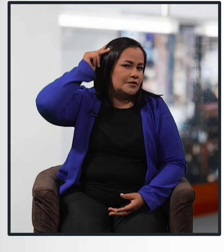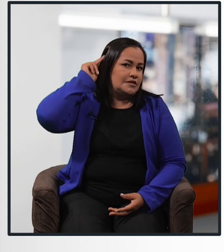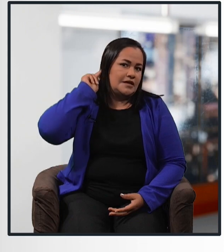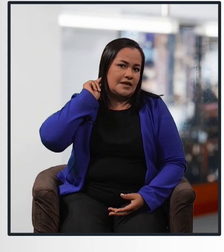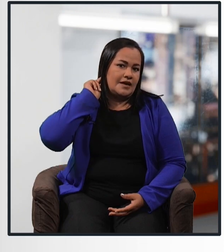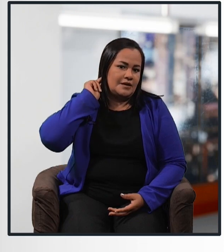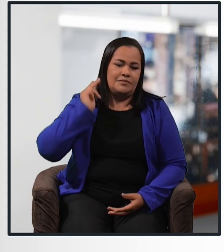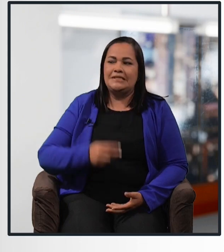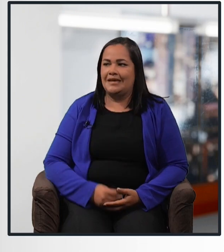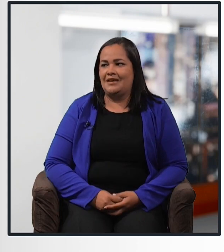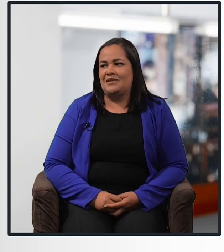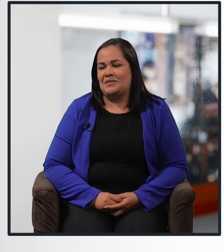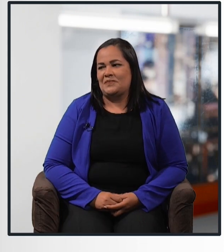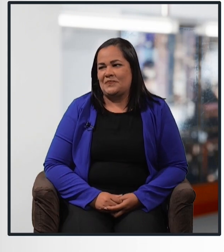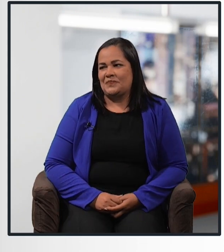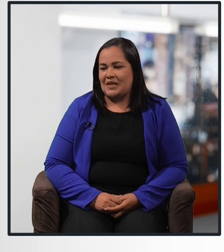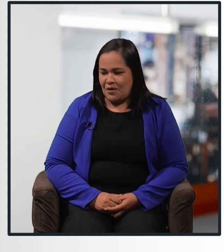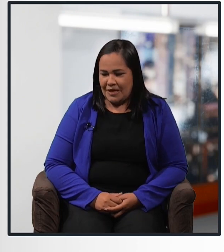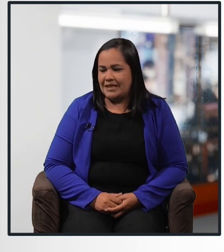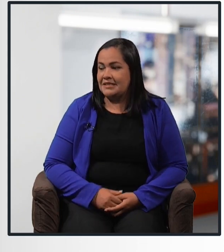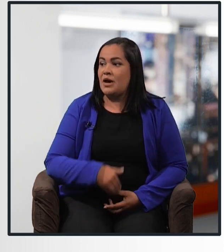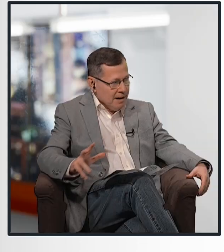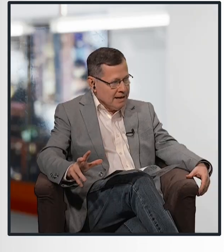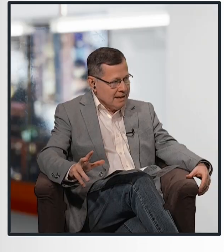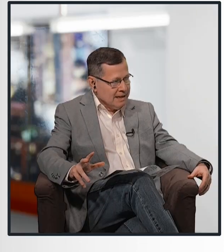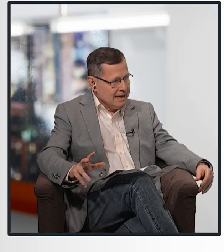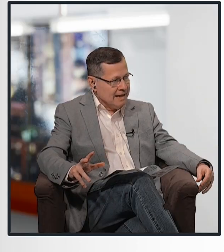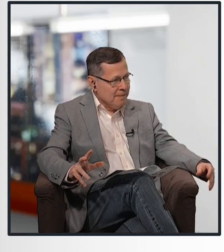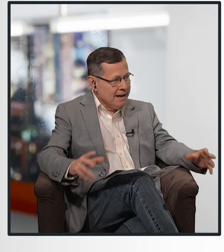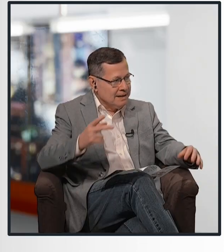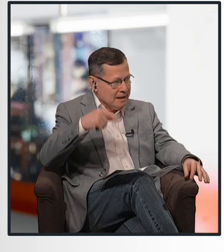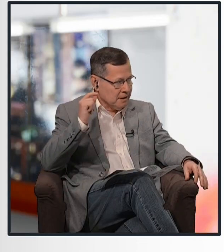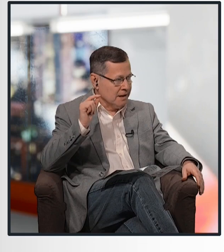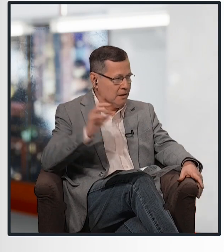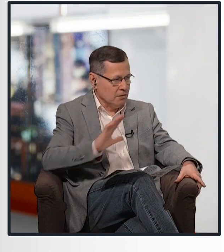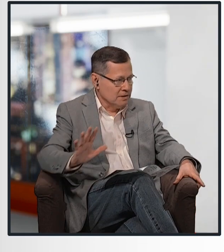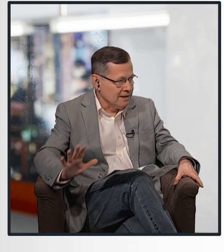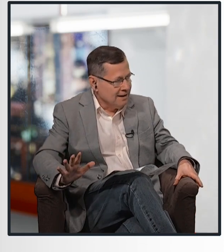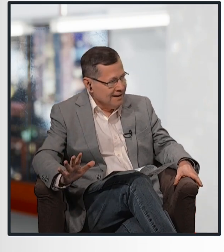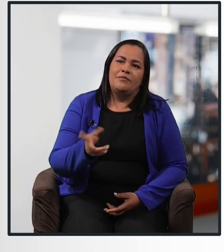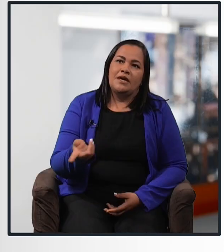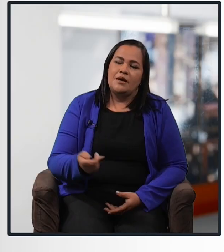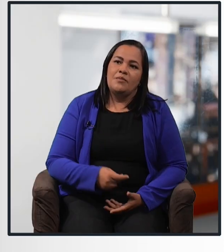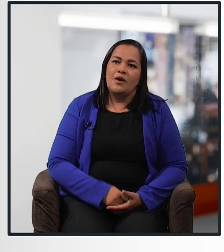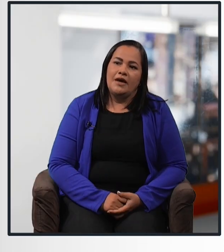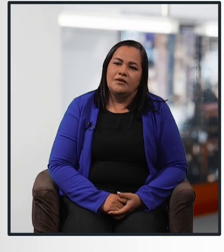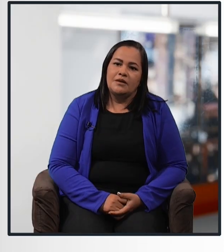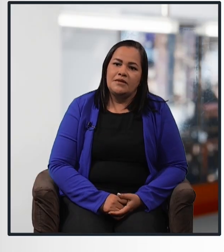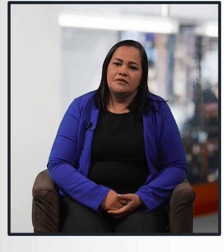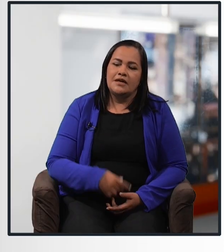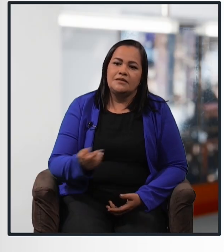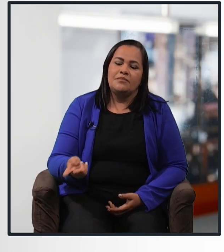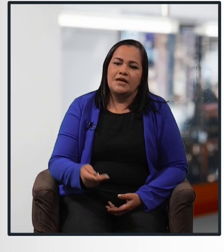Y entonces esta es mi seña. Esa es Patricia. Patricia para ellos. Nadie más ahí tiene esa seña, solo usted. No, por ejemplo, hay